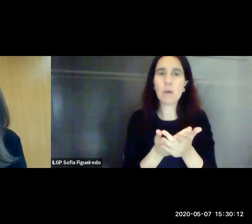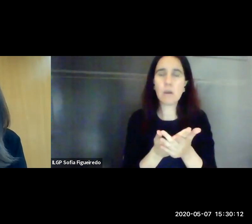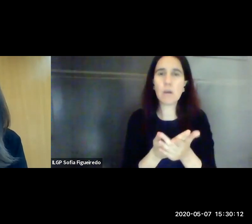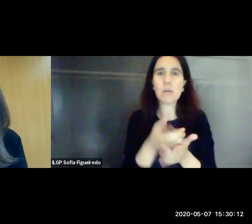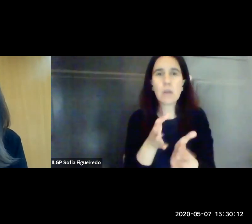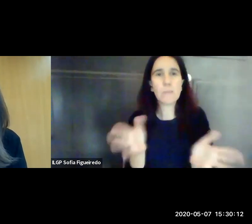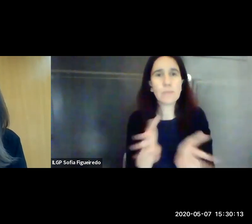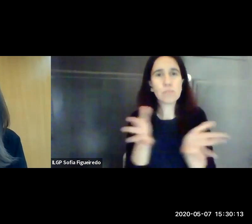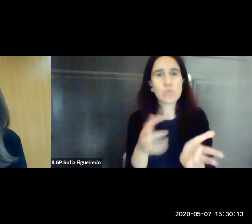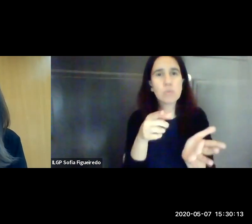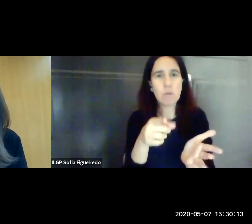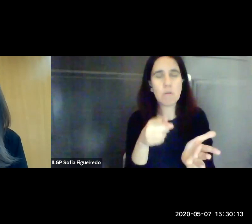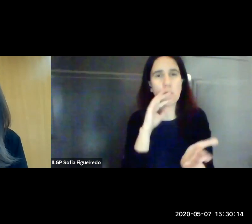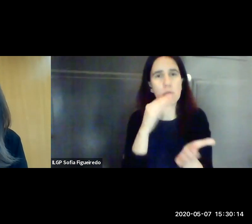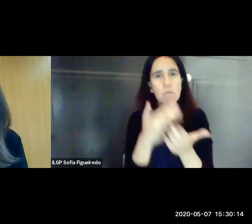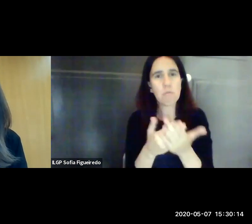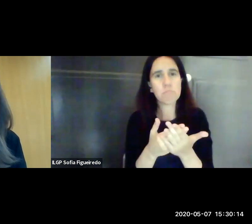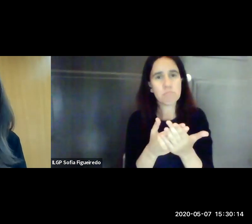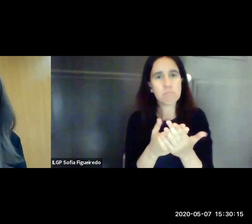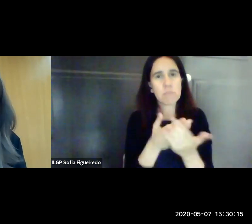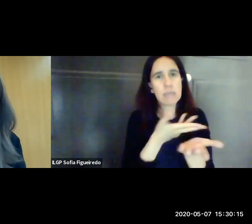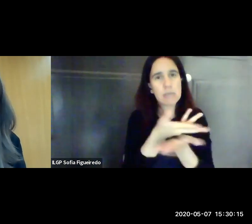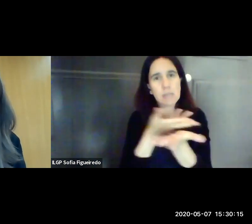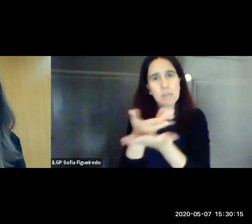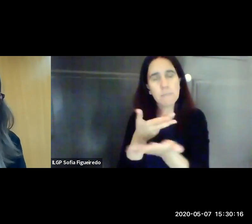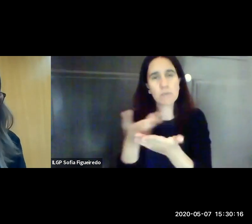promovendo os canais de atendimento e utilizando a